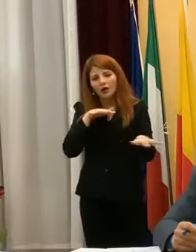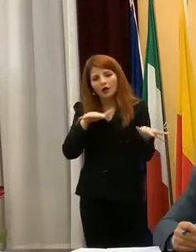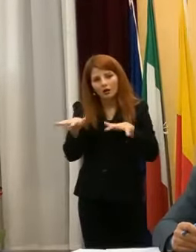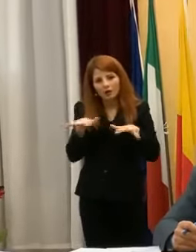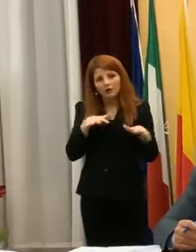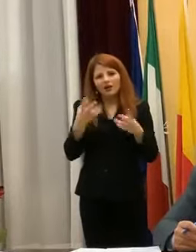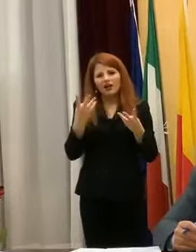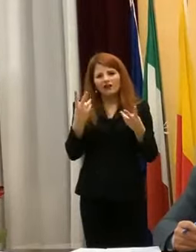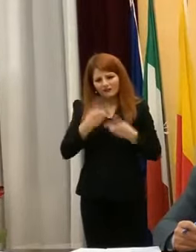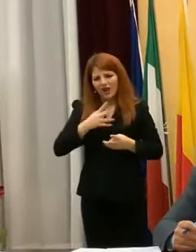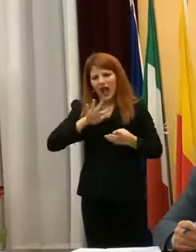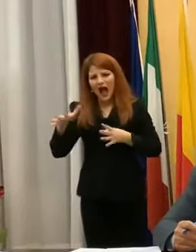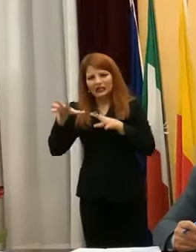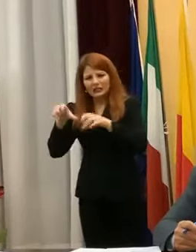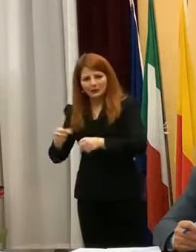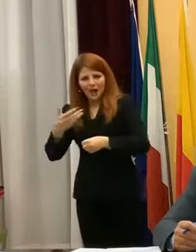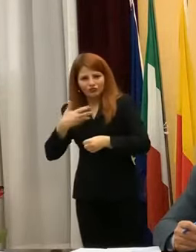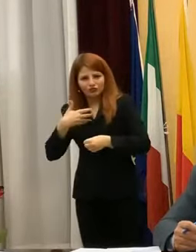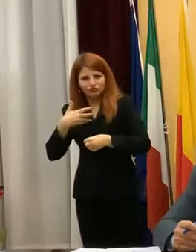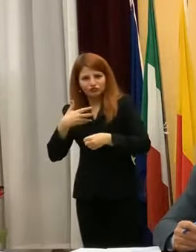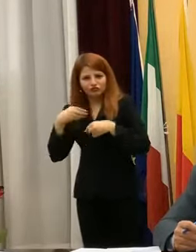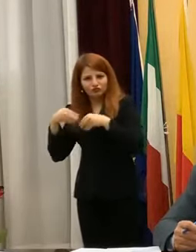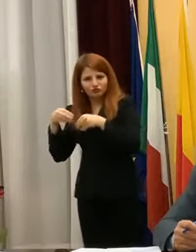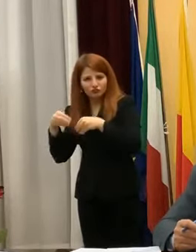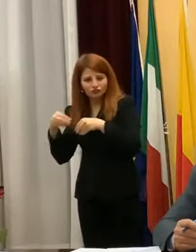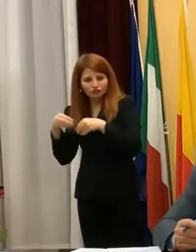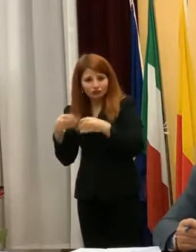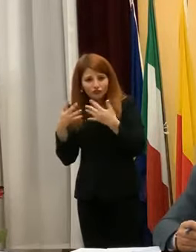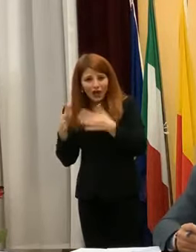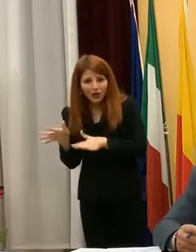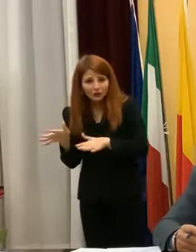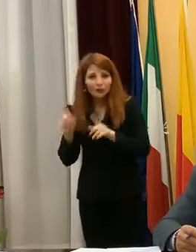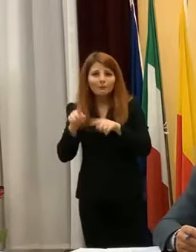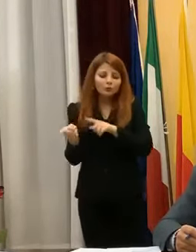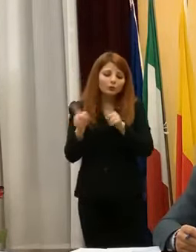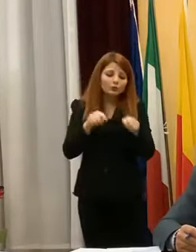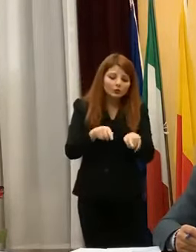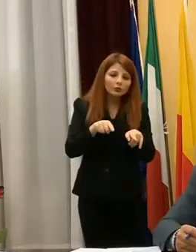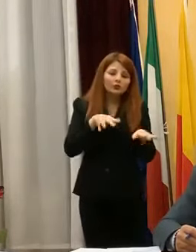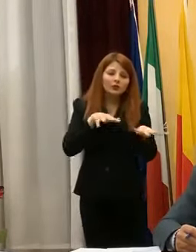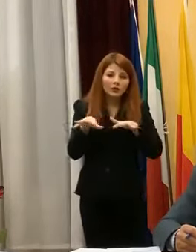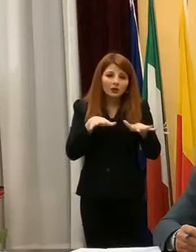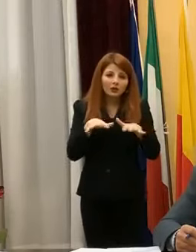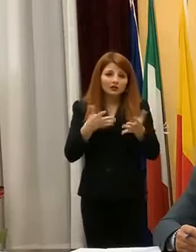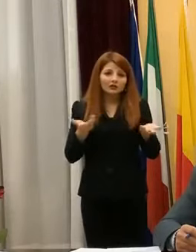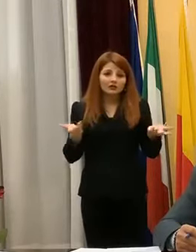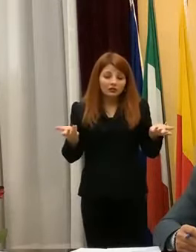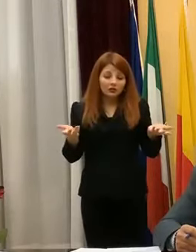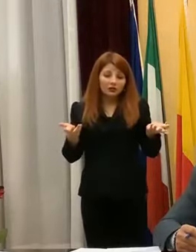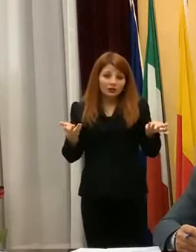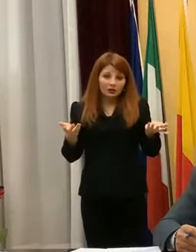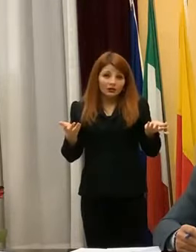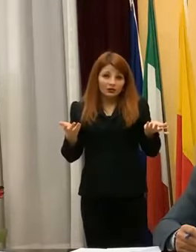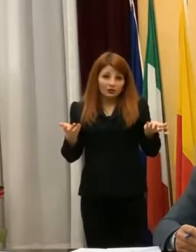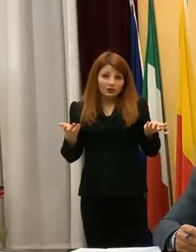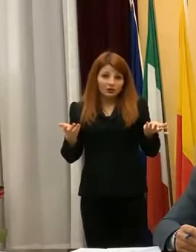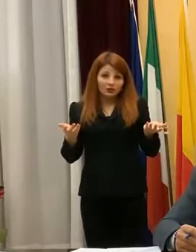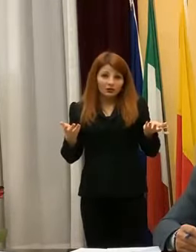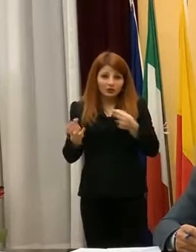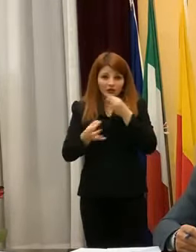fatto, proprio perché noi non temiamo neanche gli avvertimenti di Razza,